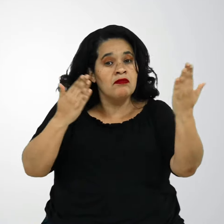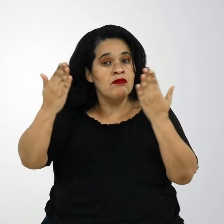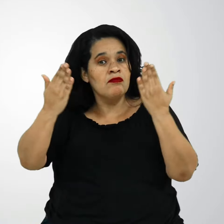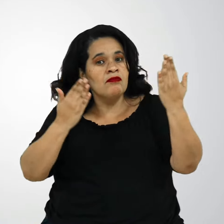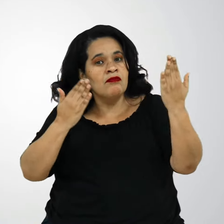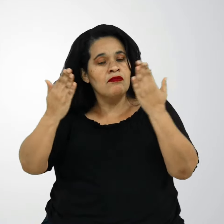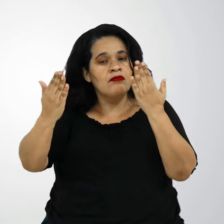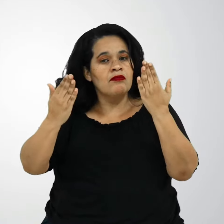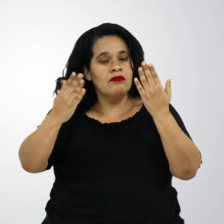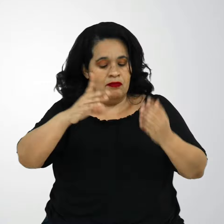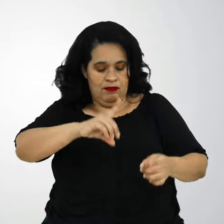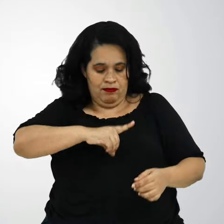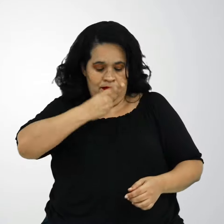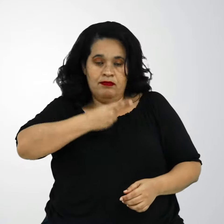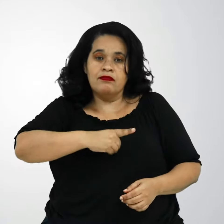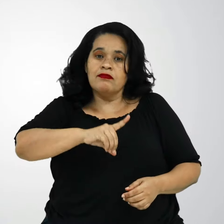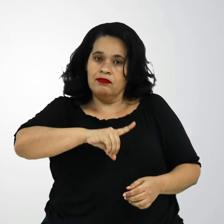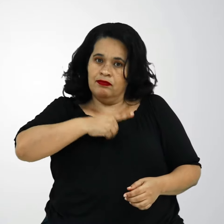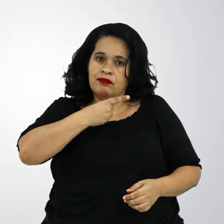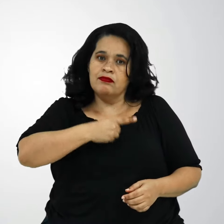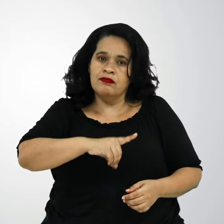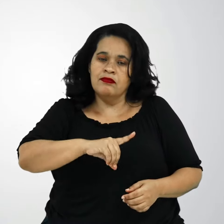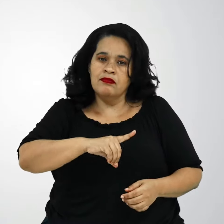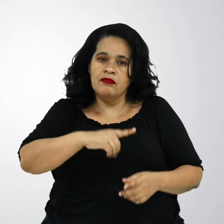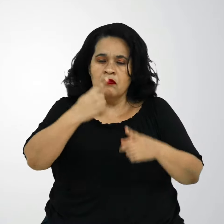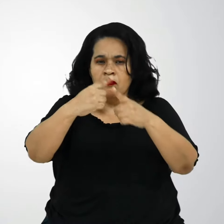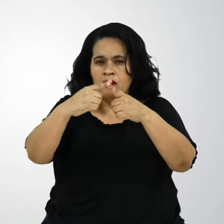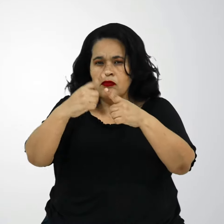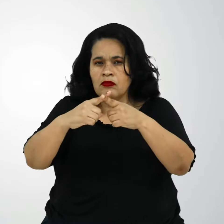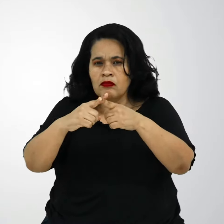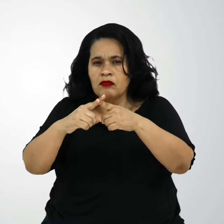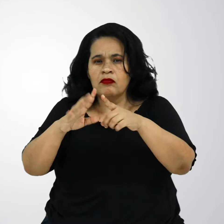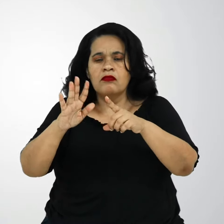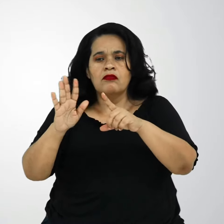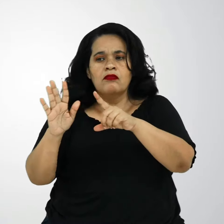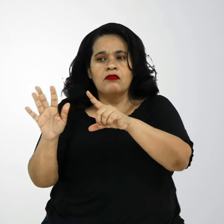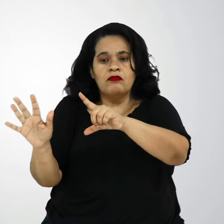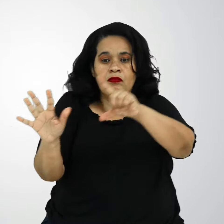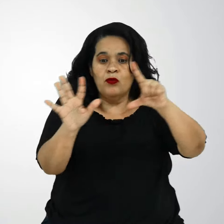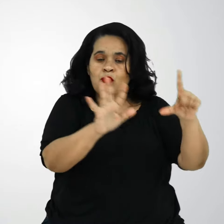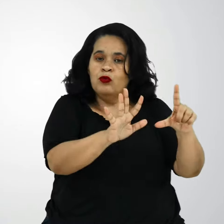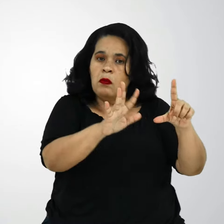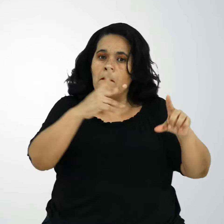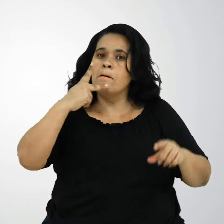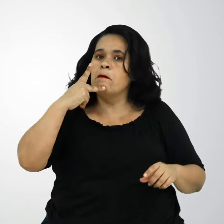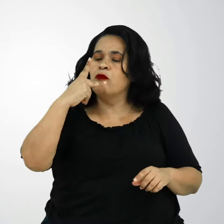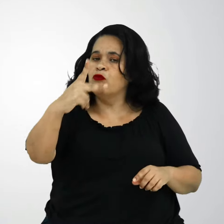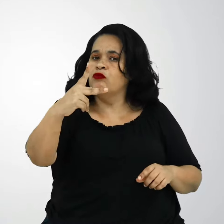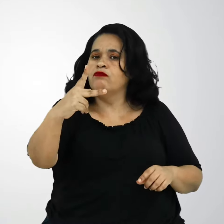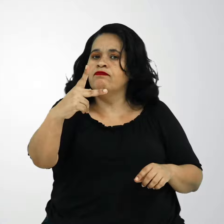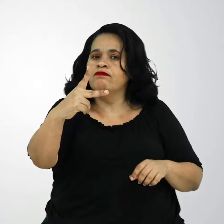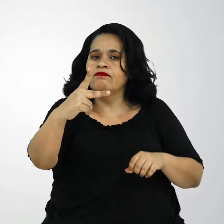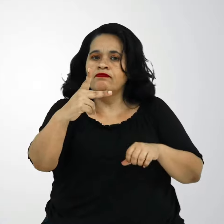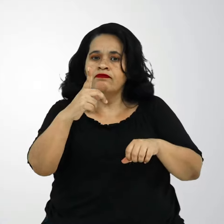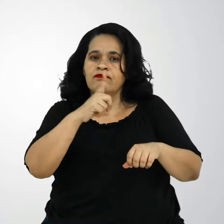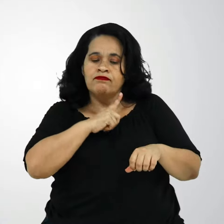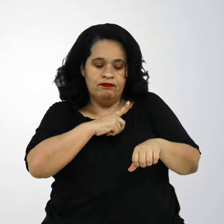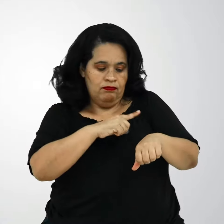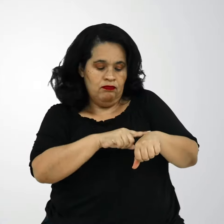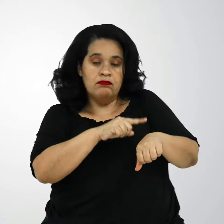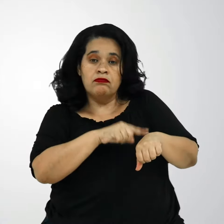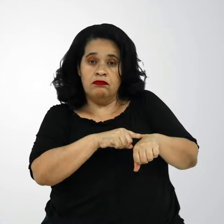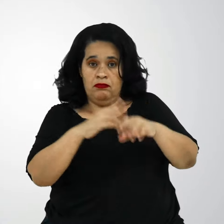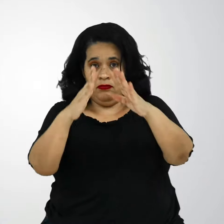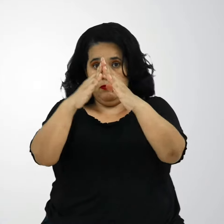uma semana profética, né, que refere-se ao tempo em que inicia o tempo